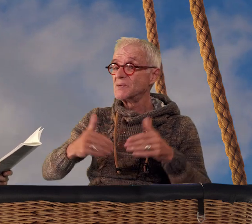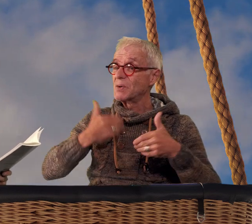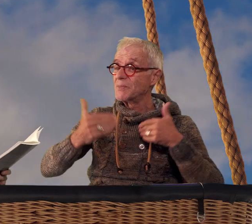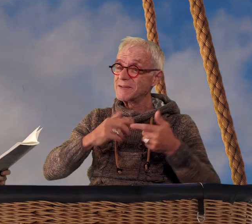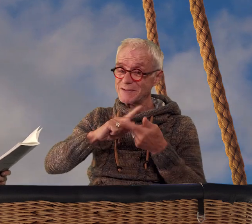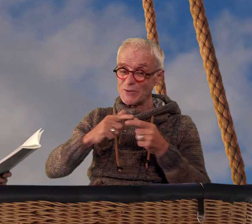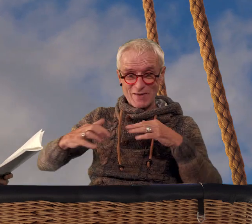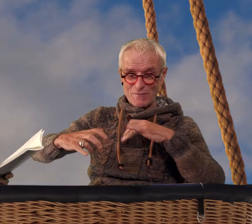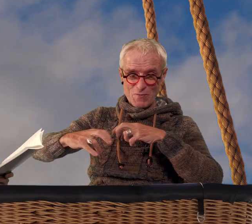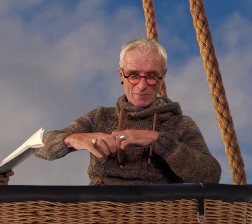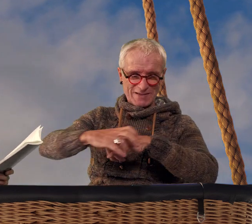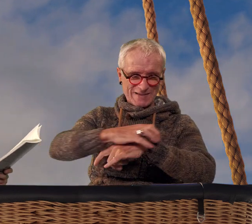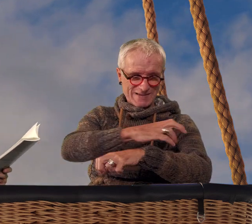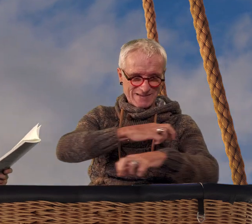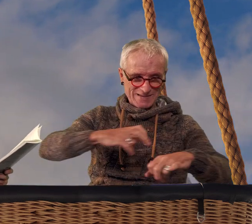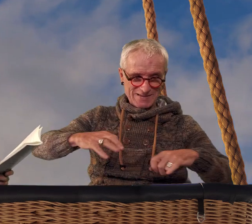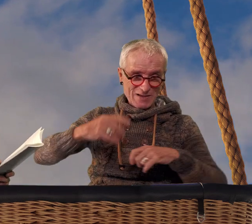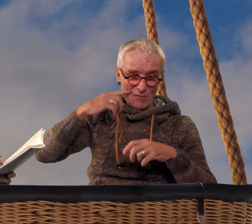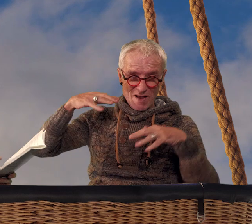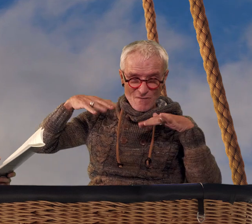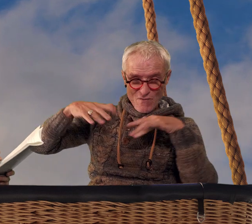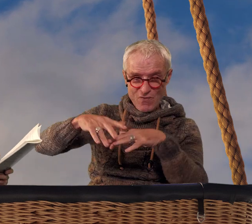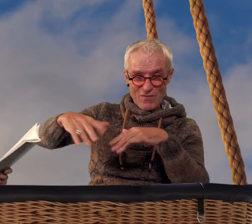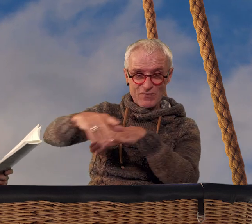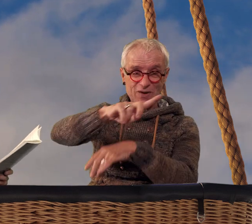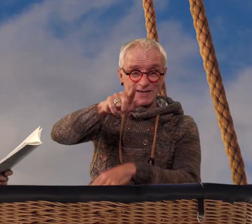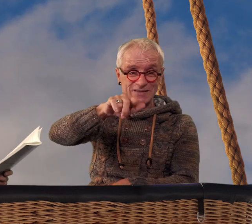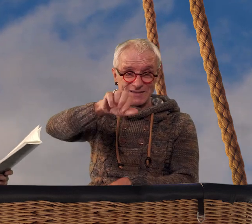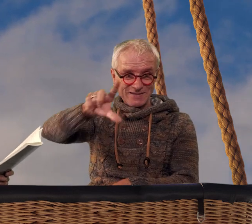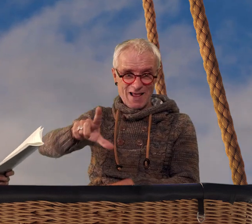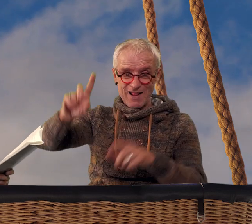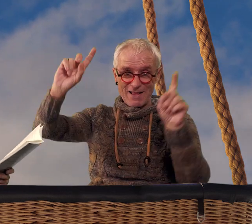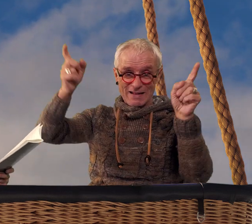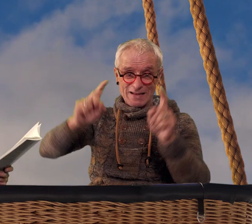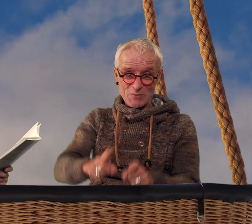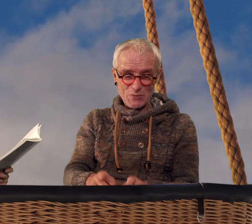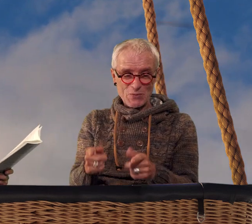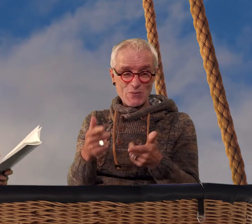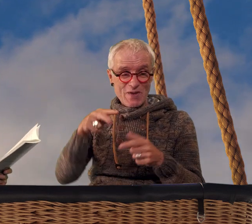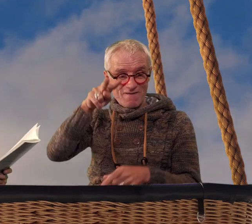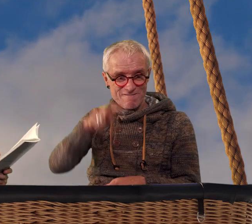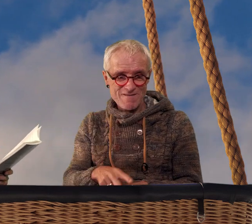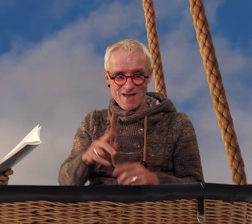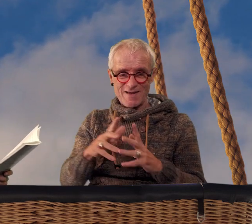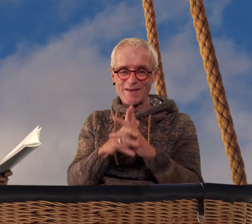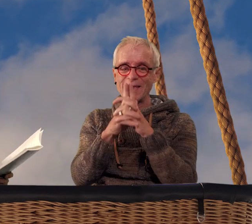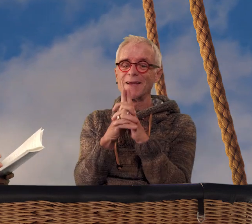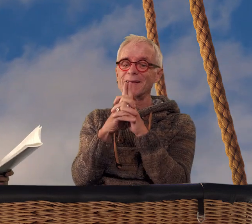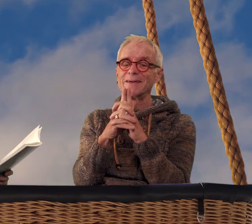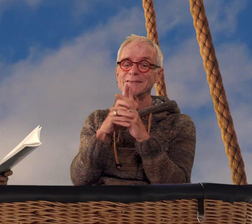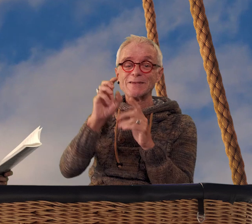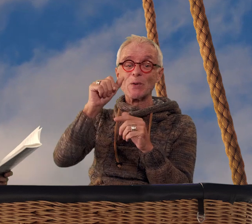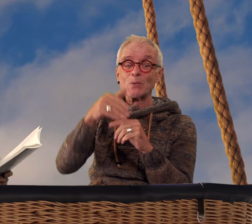en une immense fourmilière. Regardez la foule qui s'entasse sur les quais et le zaïl qui diminue. Nous sommes au-dessus de l'église du Don.